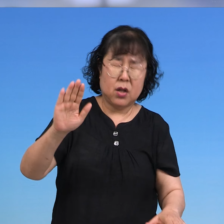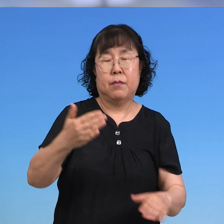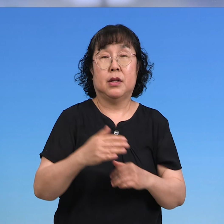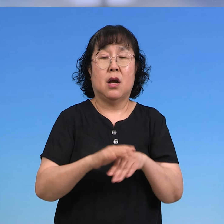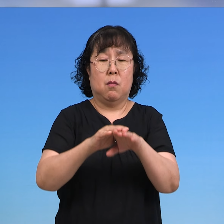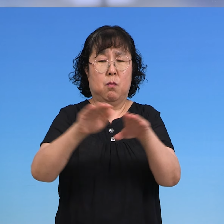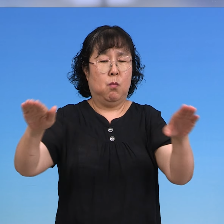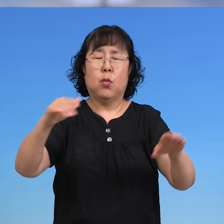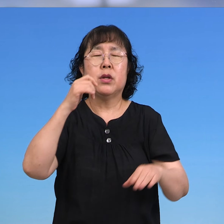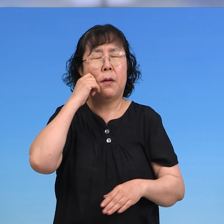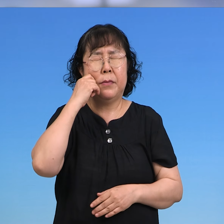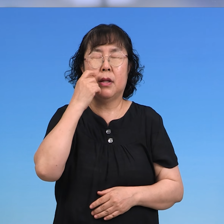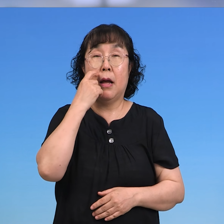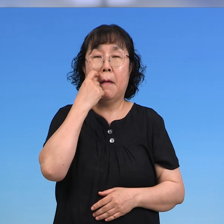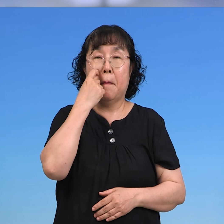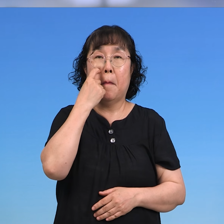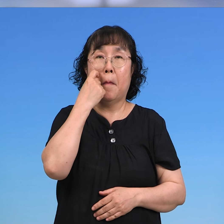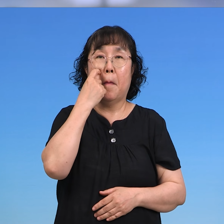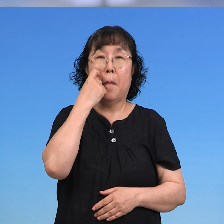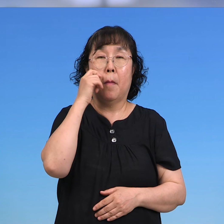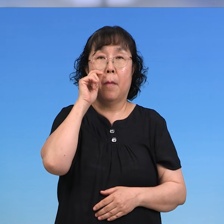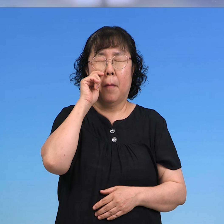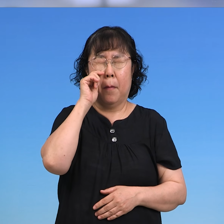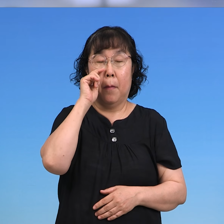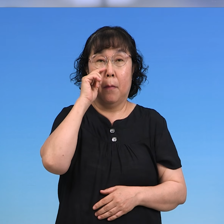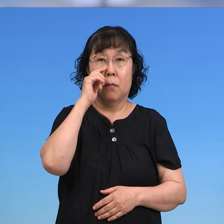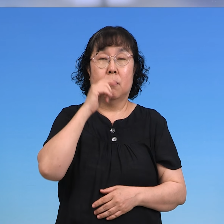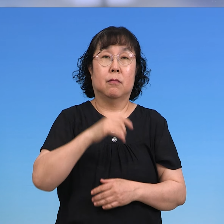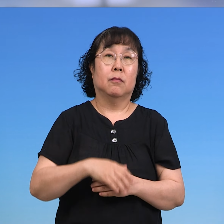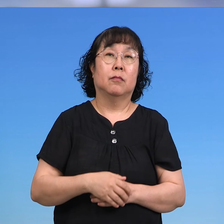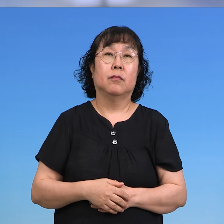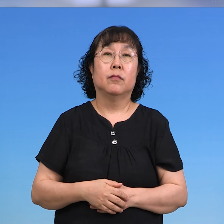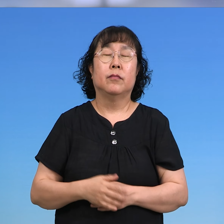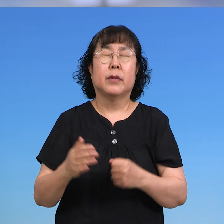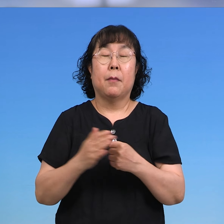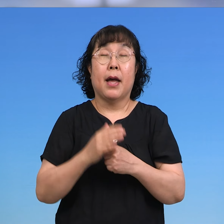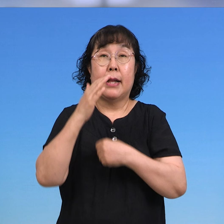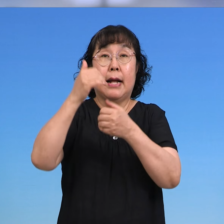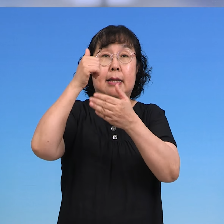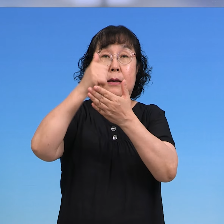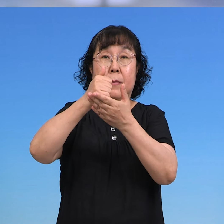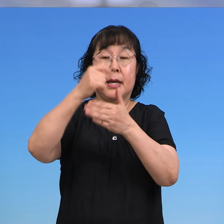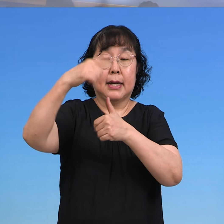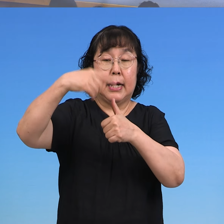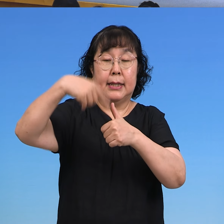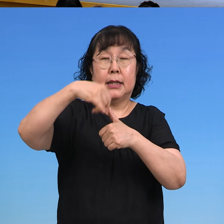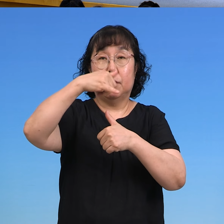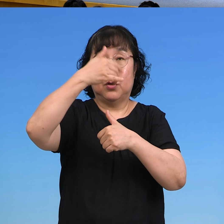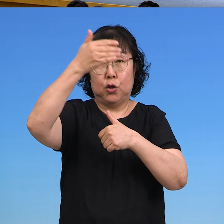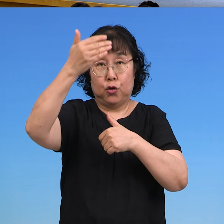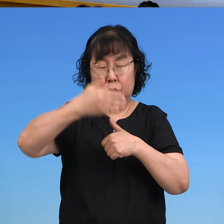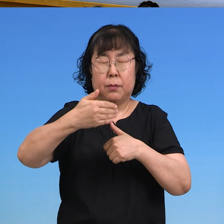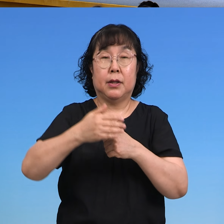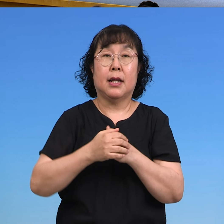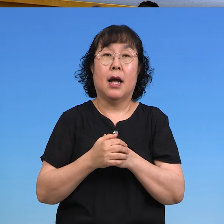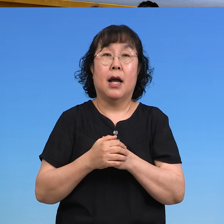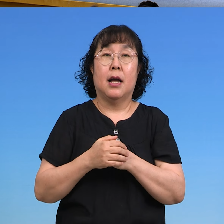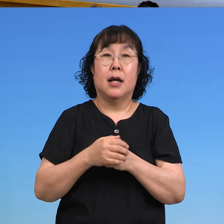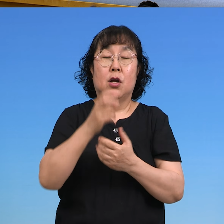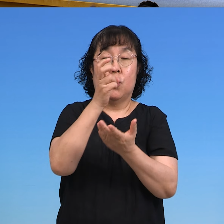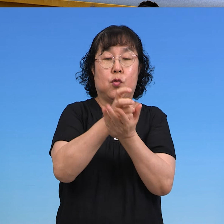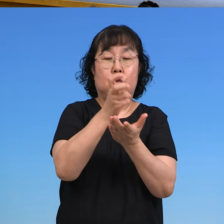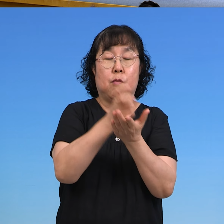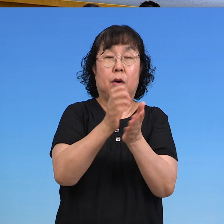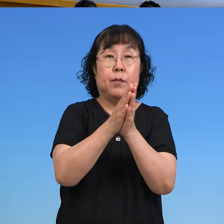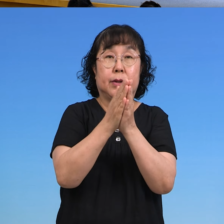이것도 하나님이 본문에서 그래서 치우치는 인간이기에 대안을 주세요. 그리고 오늘 본문 8절입니다. 이